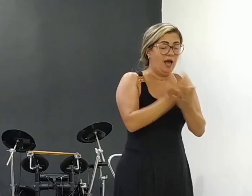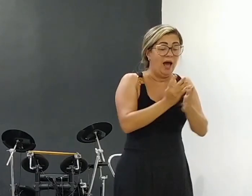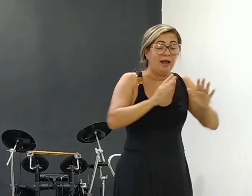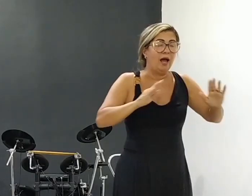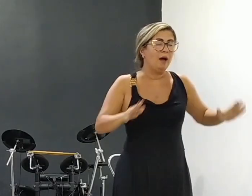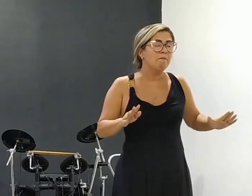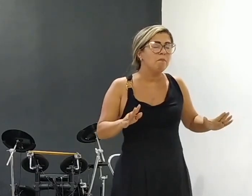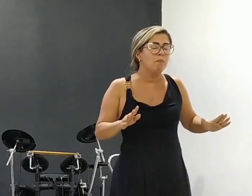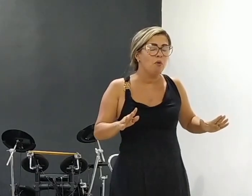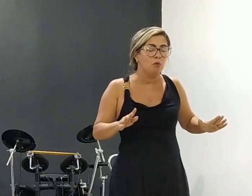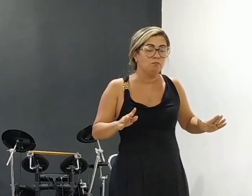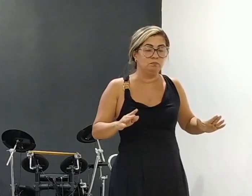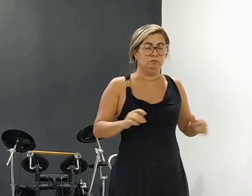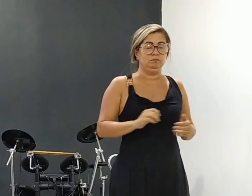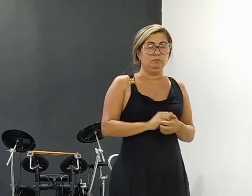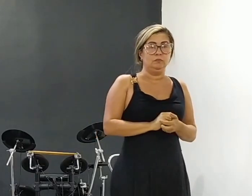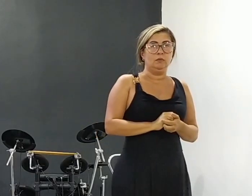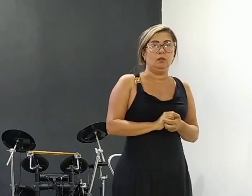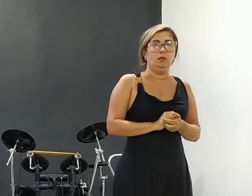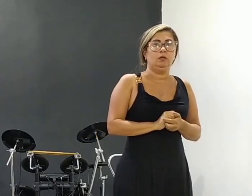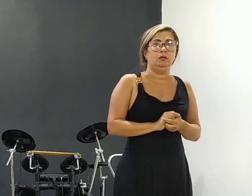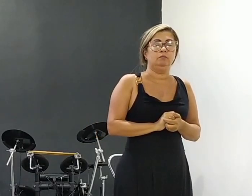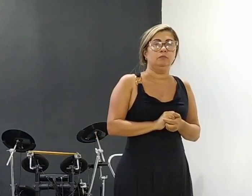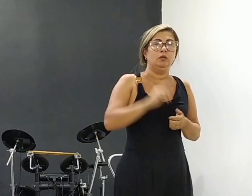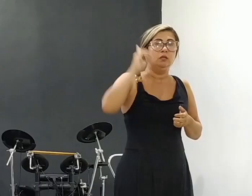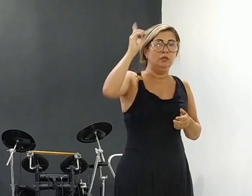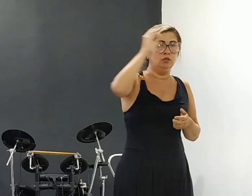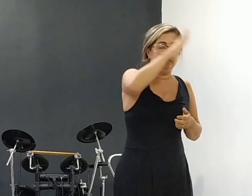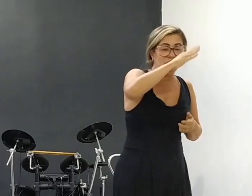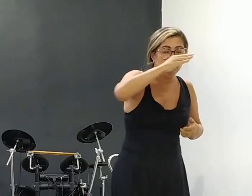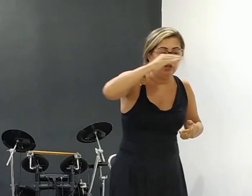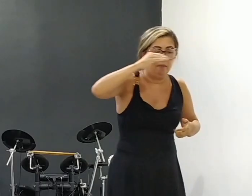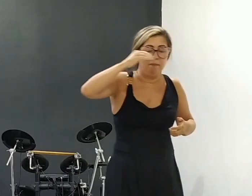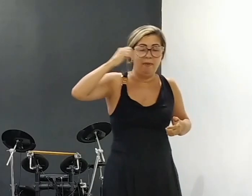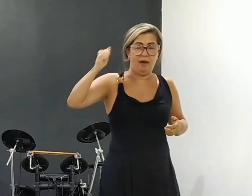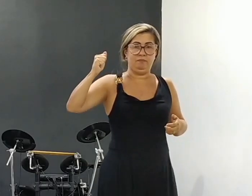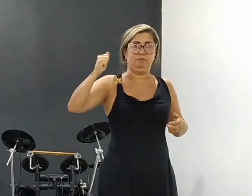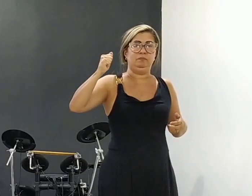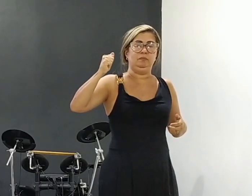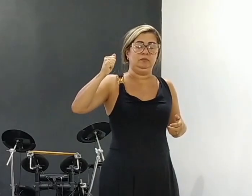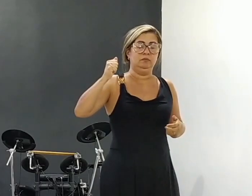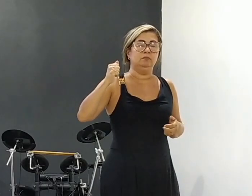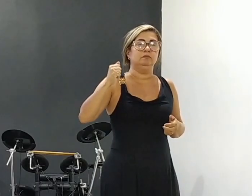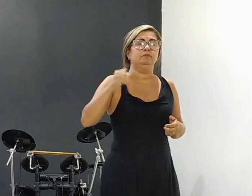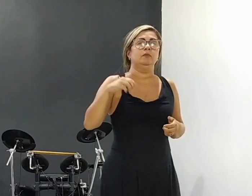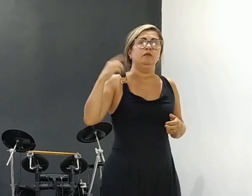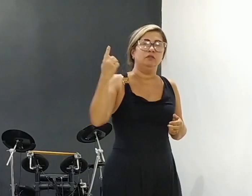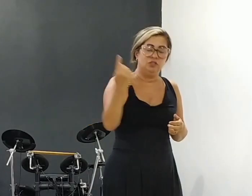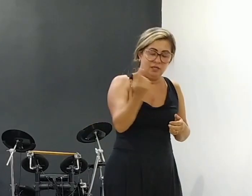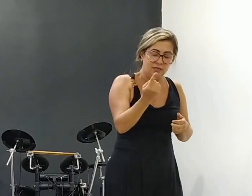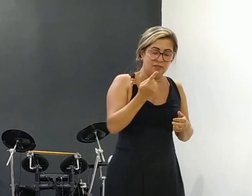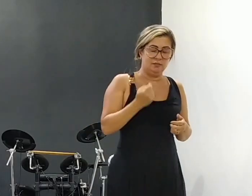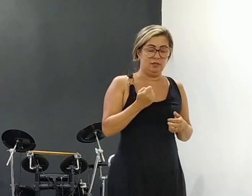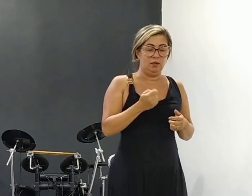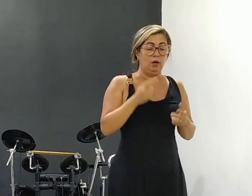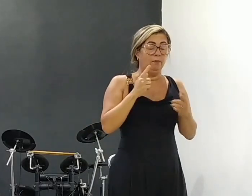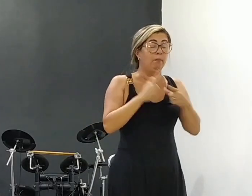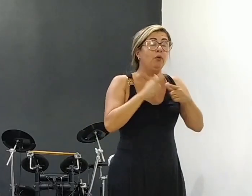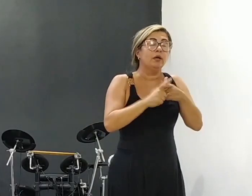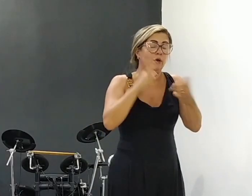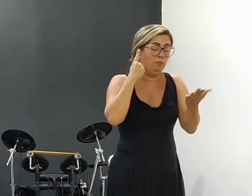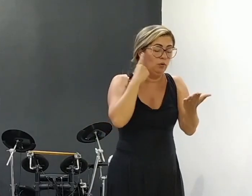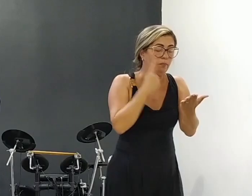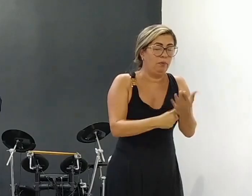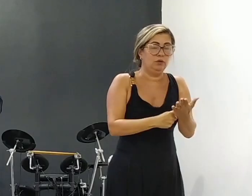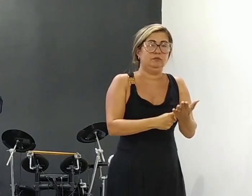as férias, acabaram as férias, chega, Deus vai te chamar e vai te trazer da maneira que for, porque o propósito